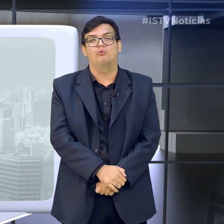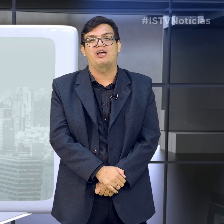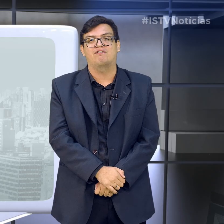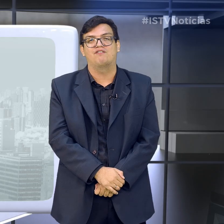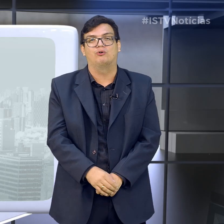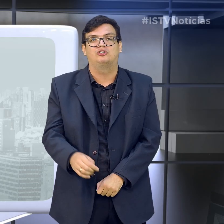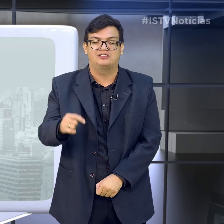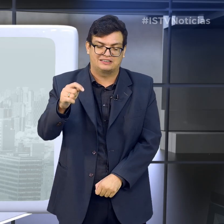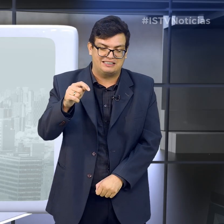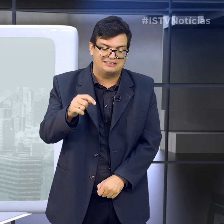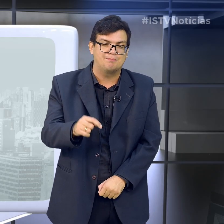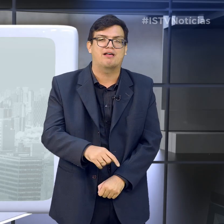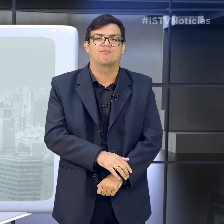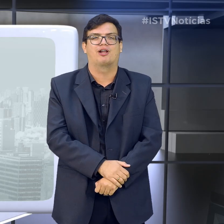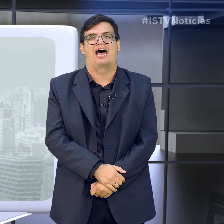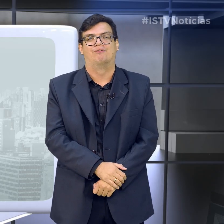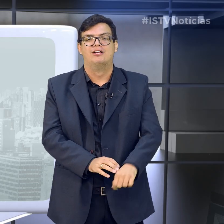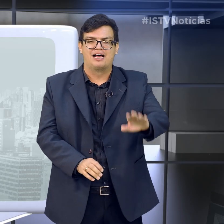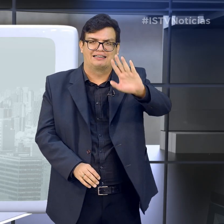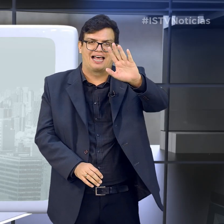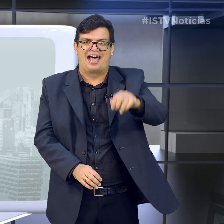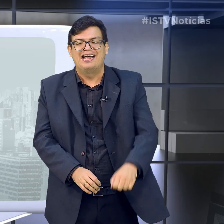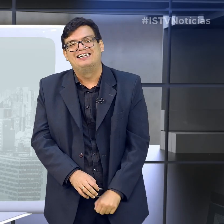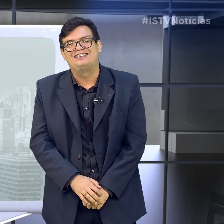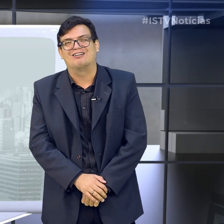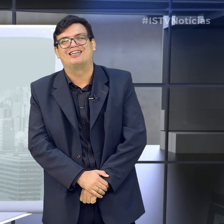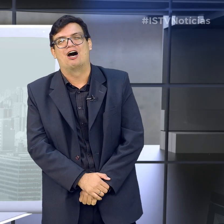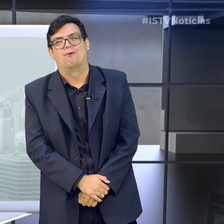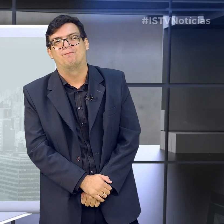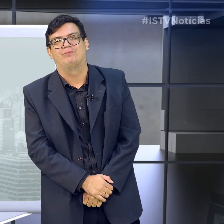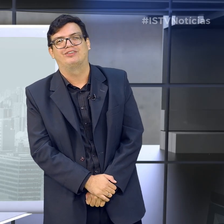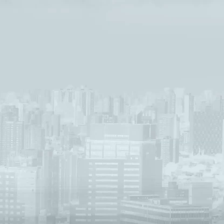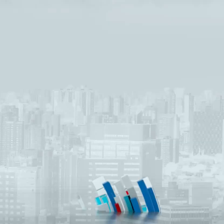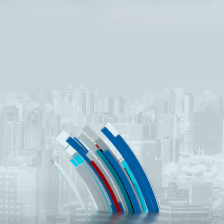do STV notícias desse mesmo horário até lá tchau tchau